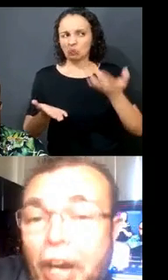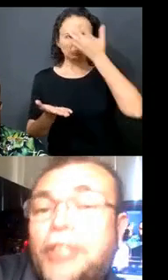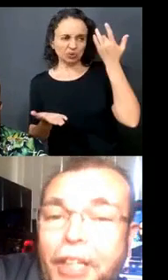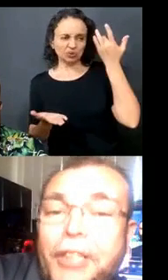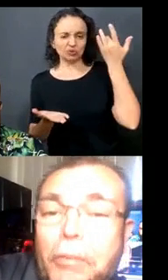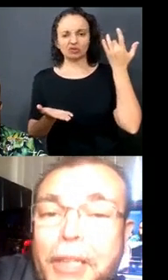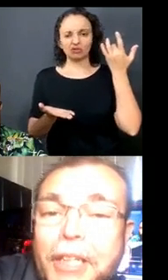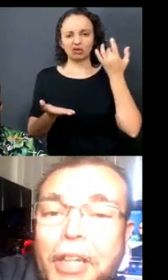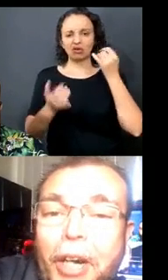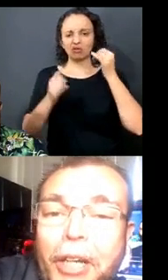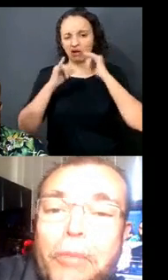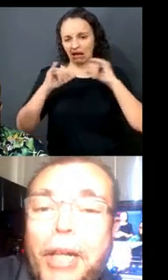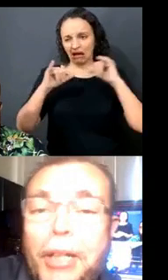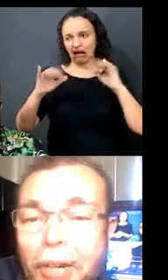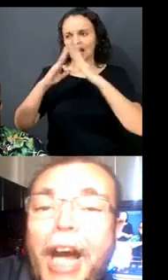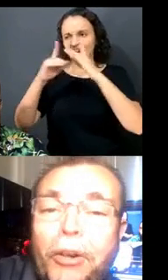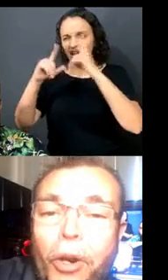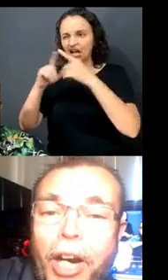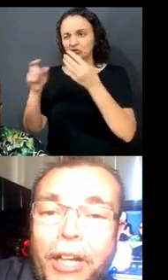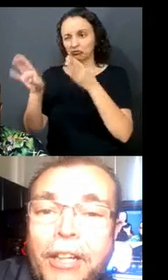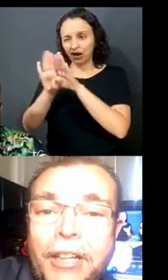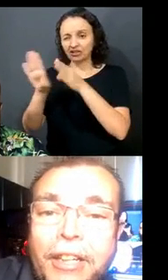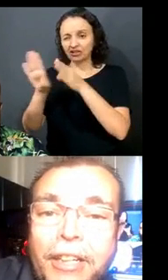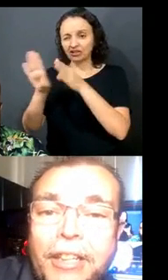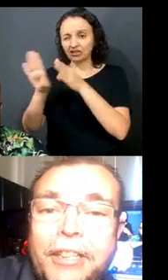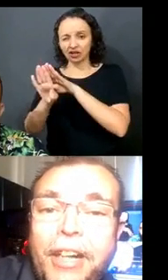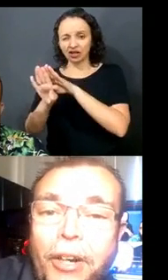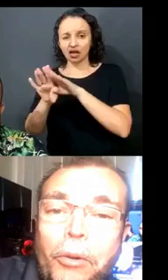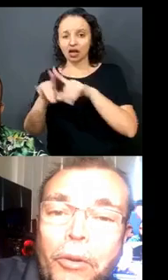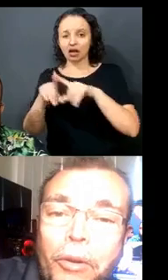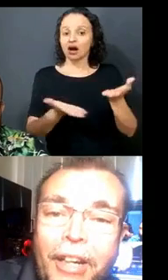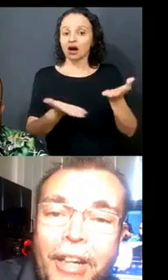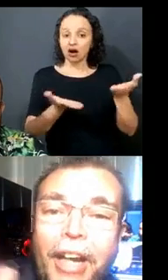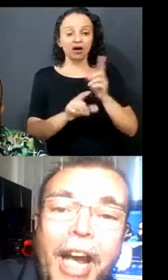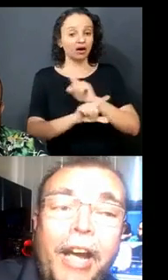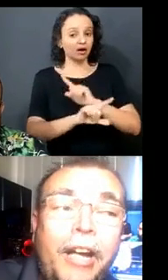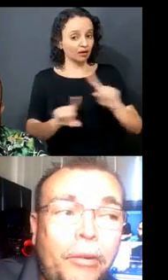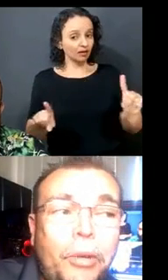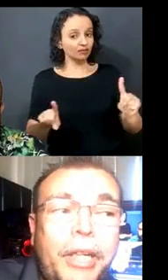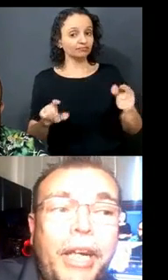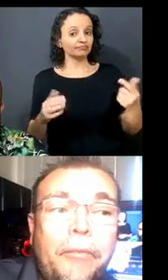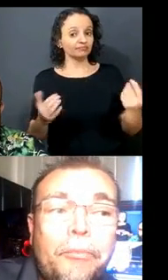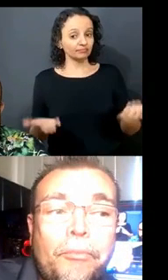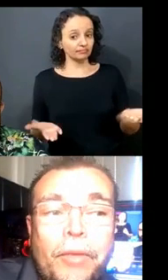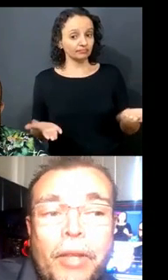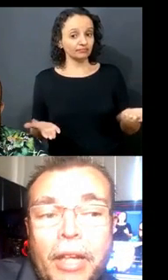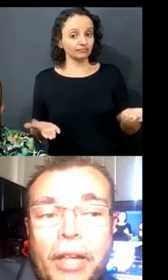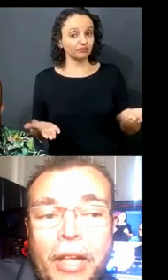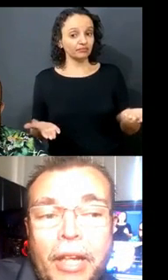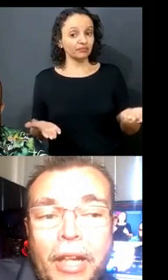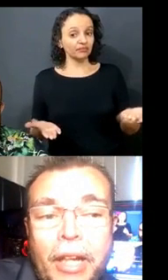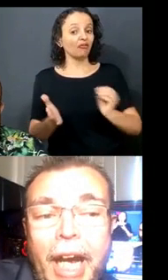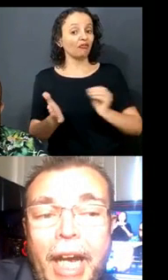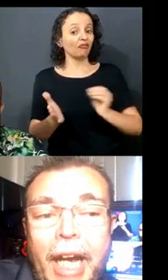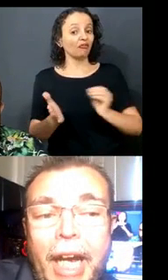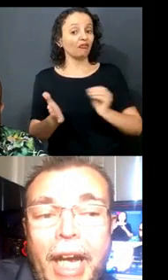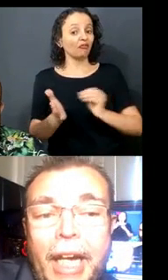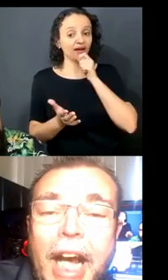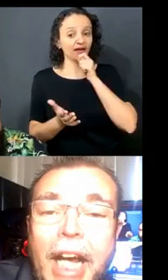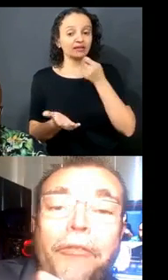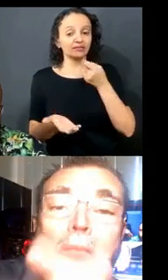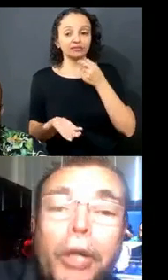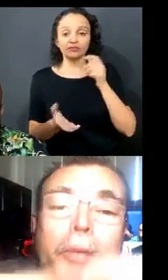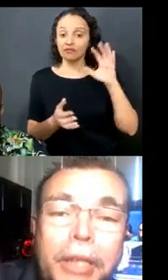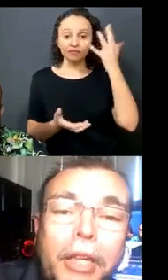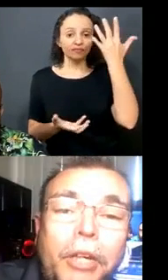vai acontecer essa perseguição ainda, mas não é agora. Então, Não é agora, né? porque a igreja, na